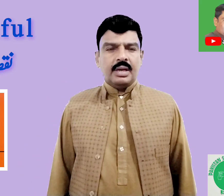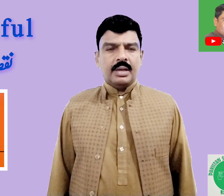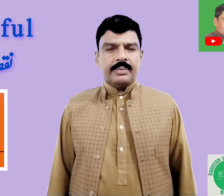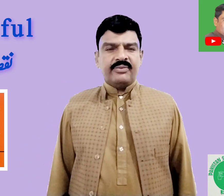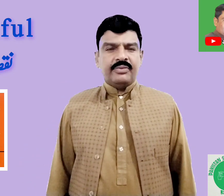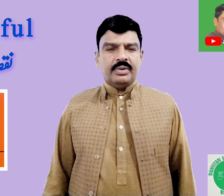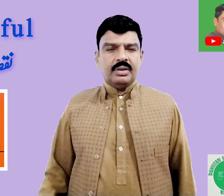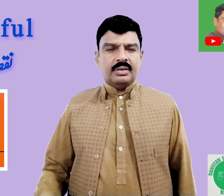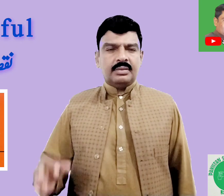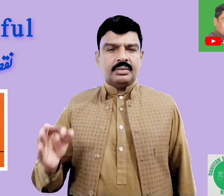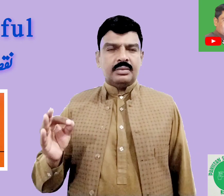हार्मफुल,